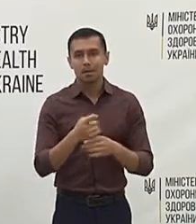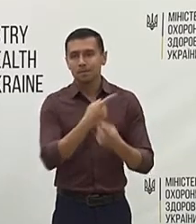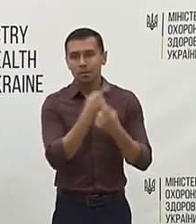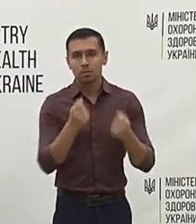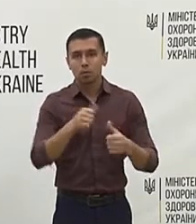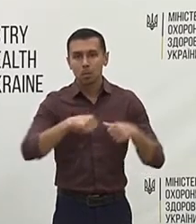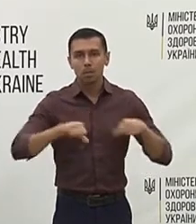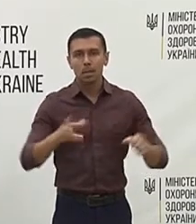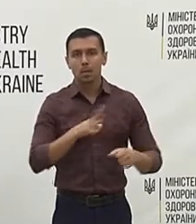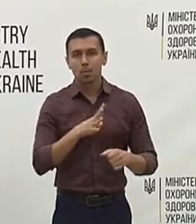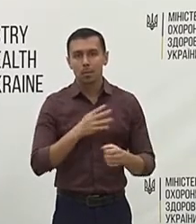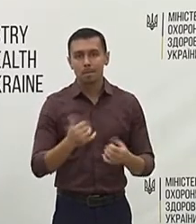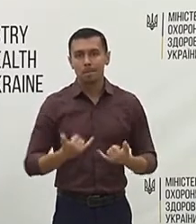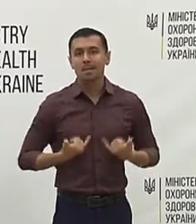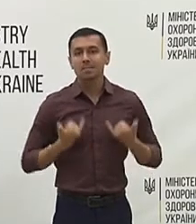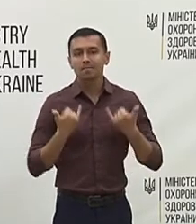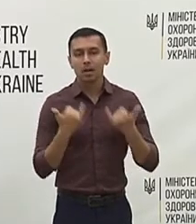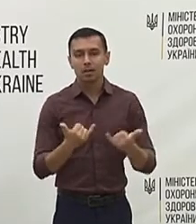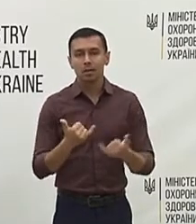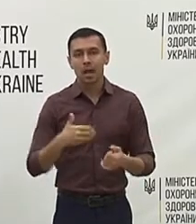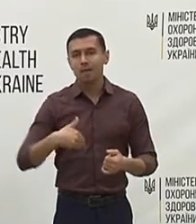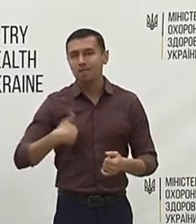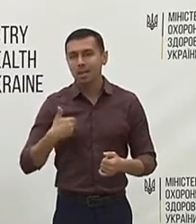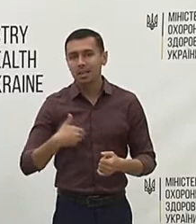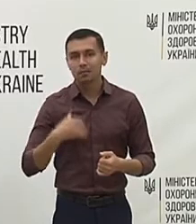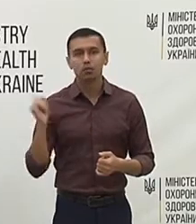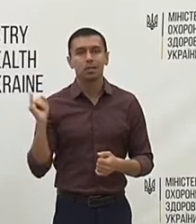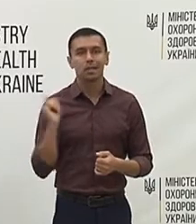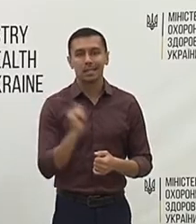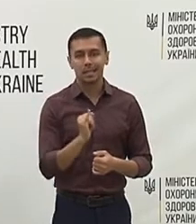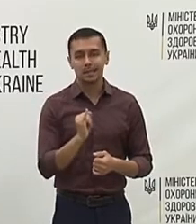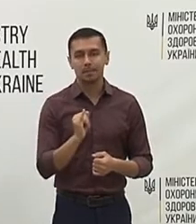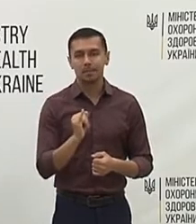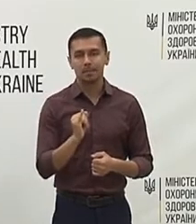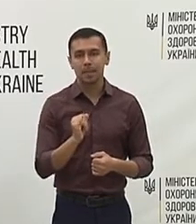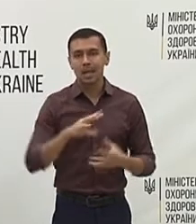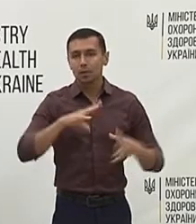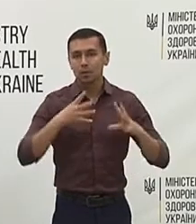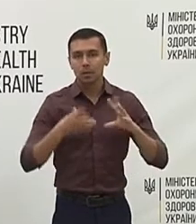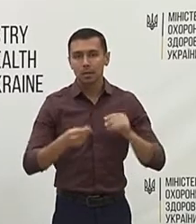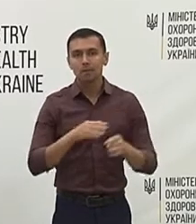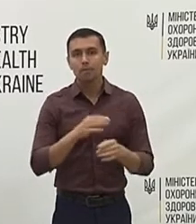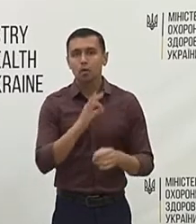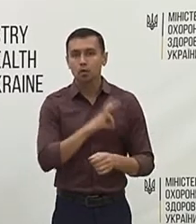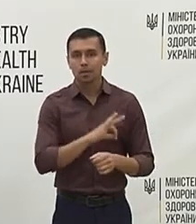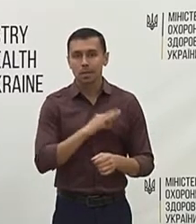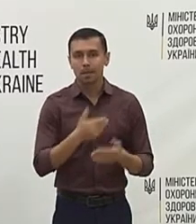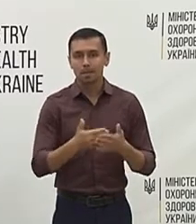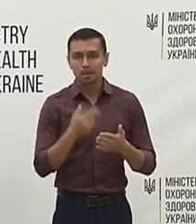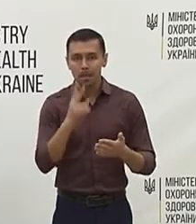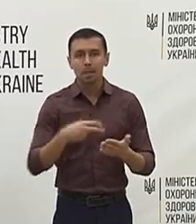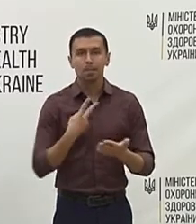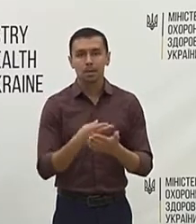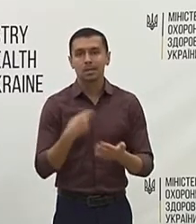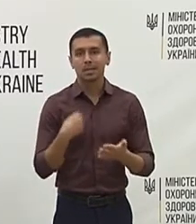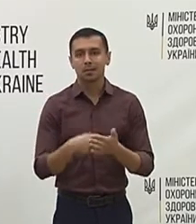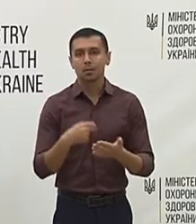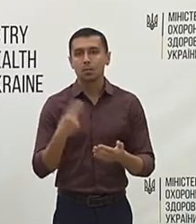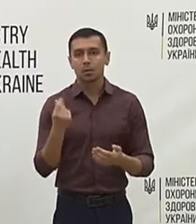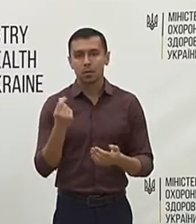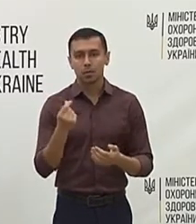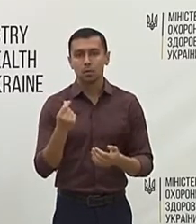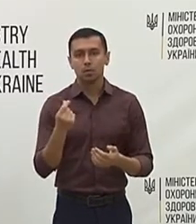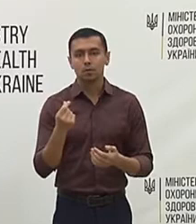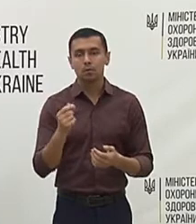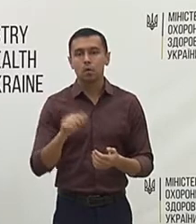міжвідомчої комісії, які були присвячені ефективності і результатам використання передбачених державним бюджетом